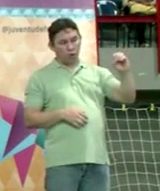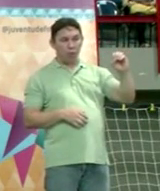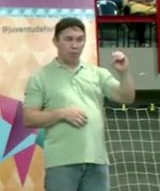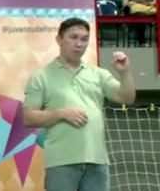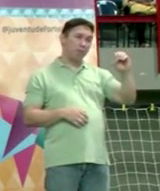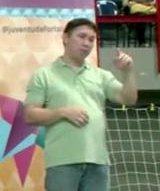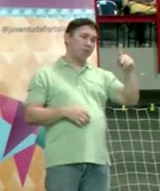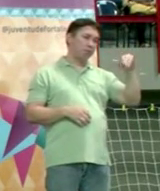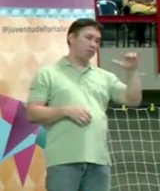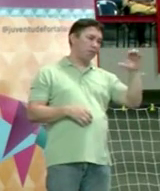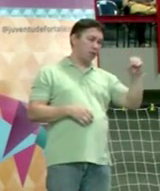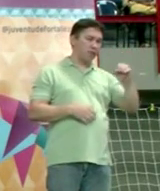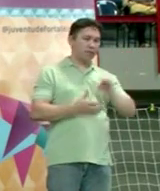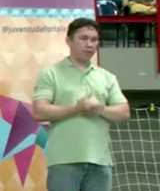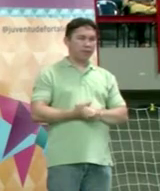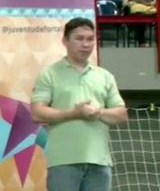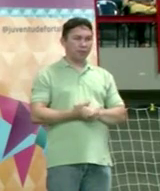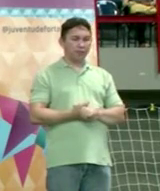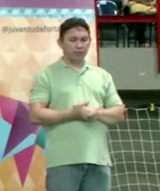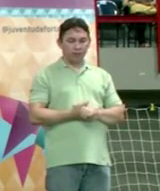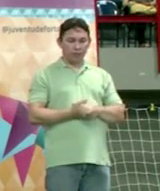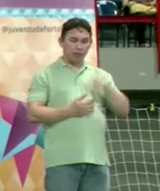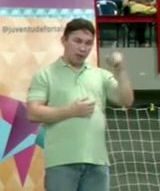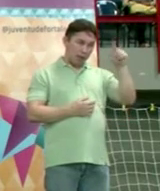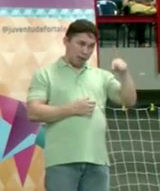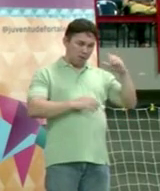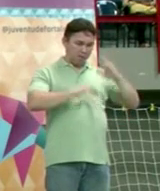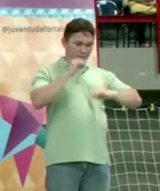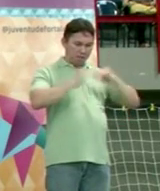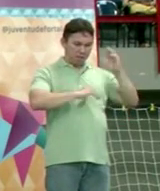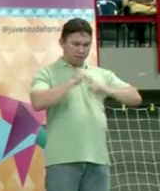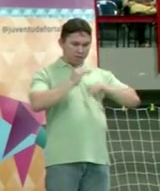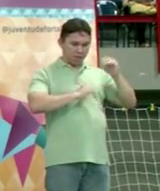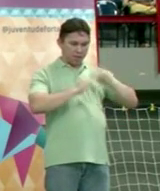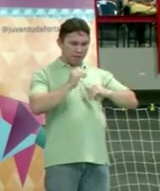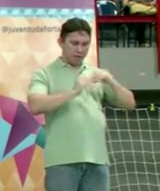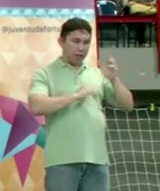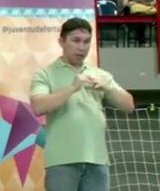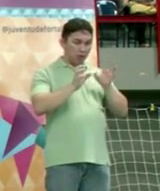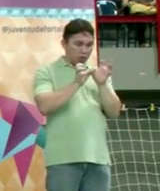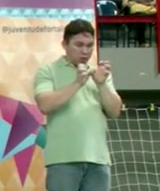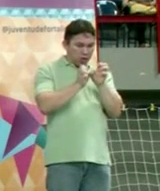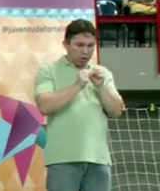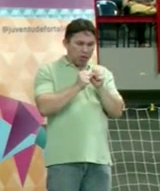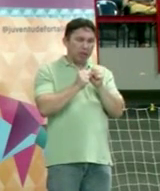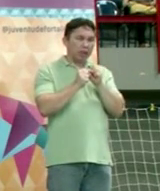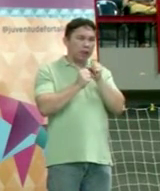higroscopia? Bote aí, ó. É a capacidade em reter umidade.